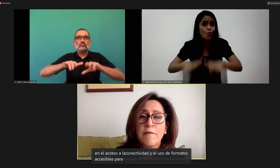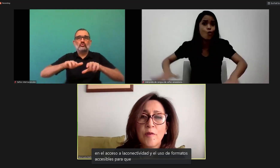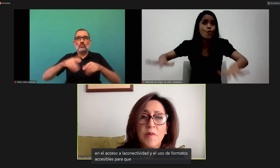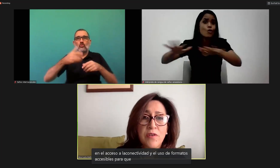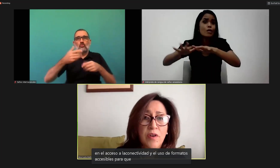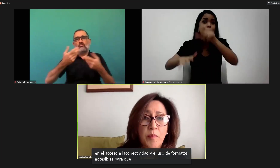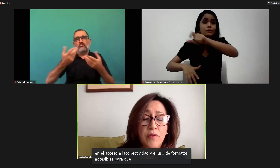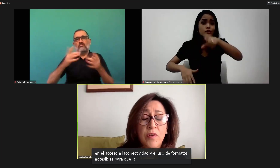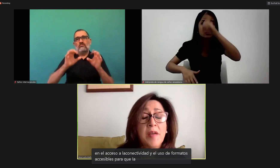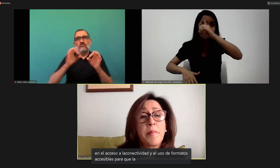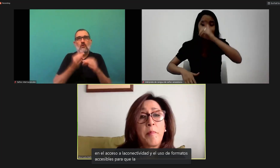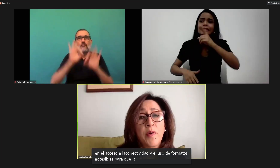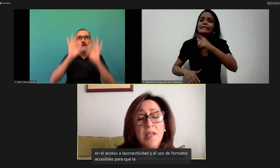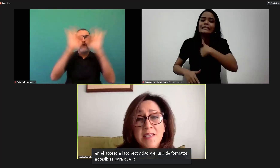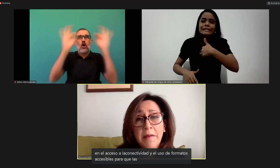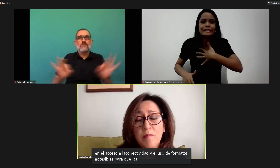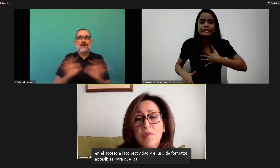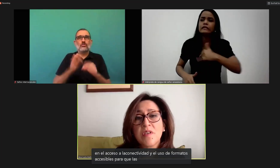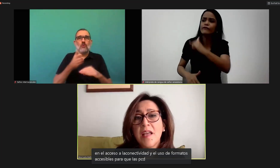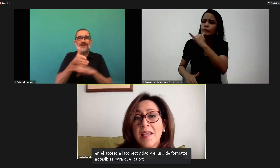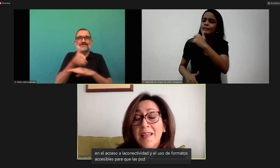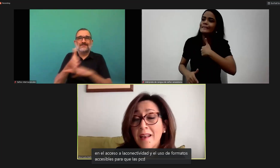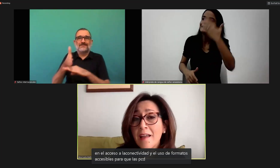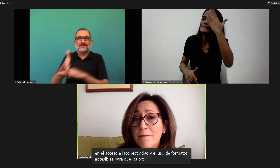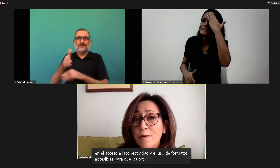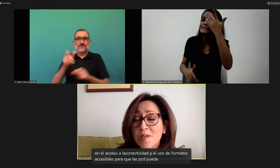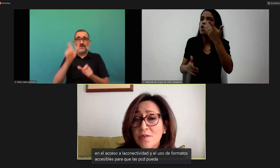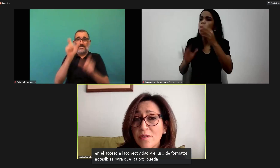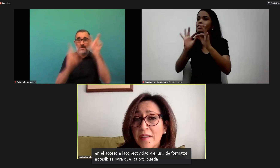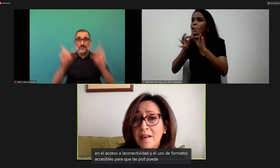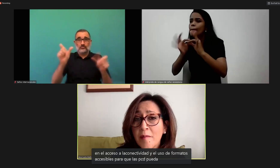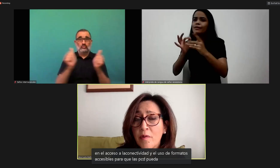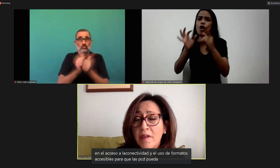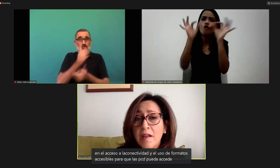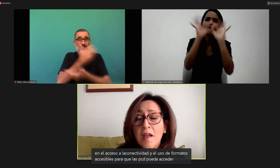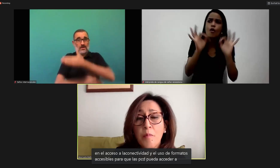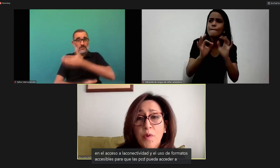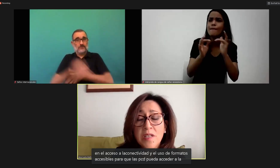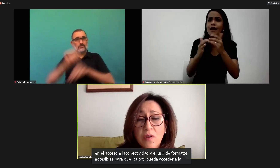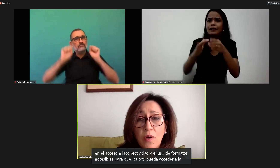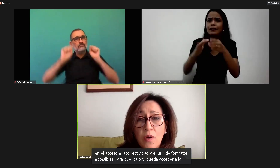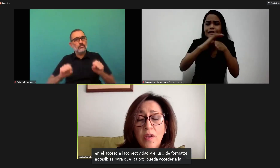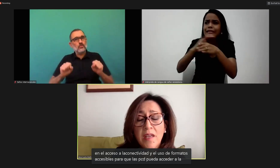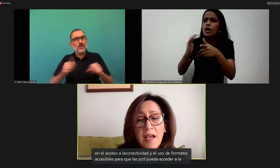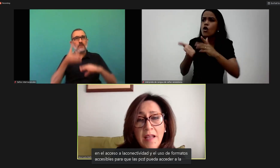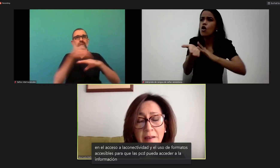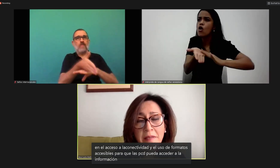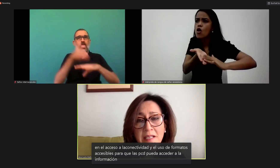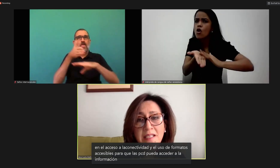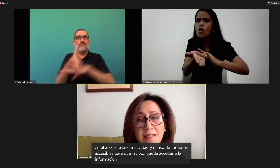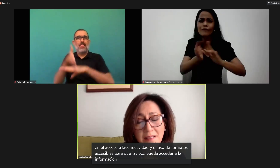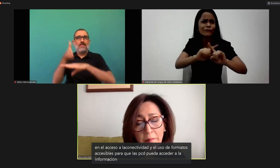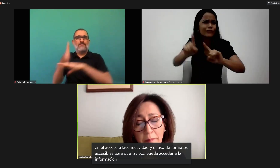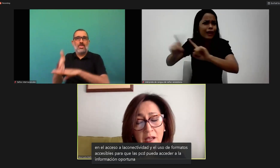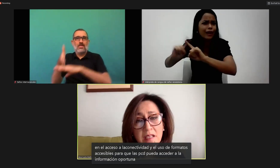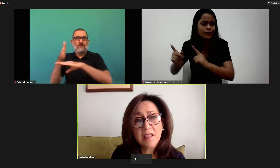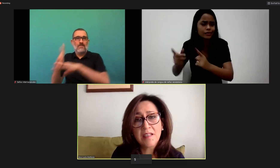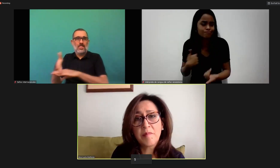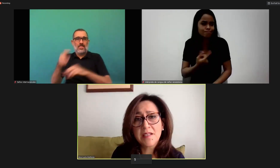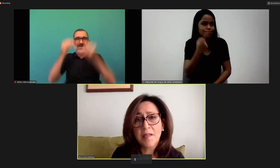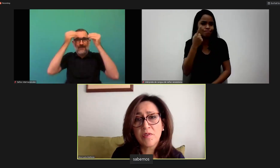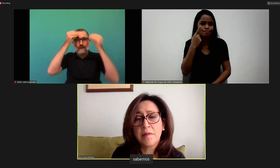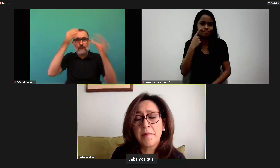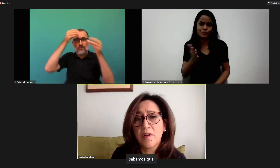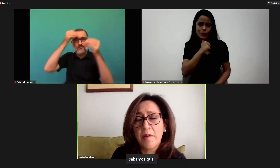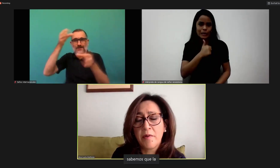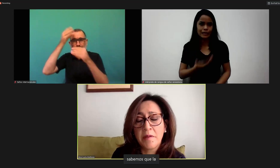a la información oportuna, porque sabemos que la información genera poder, pues hoy, a través de estas campañas que